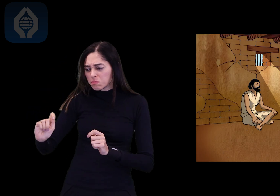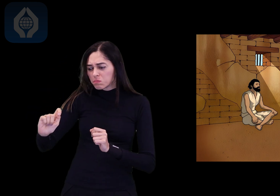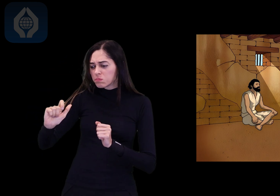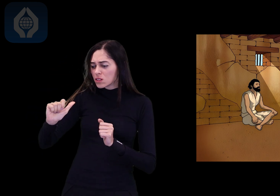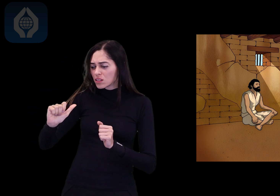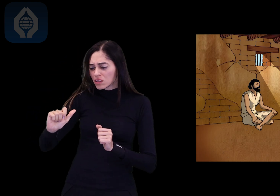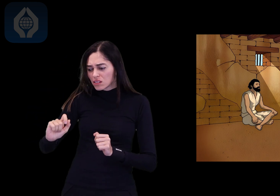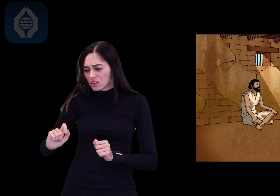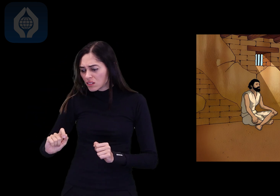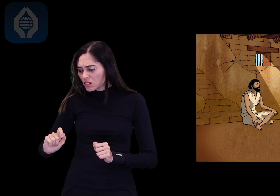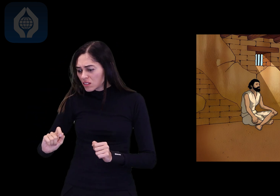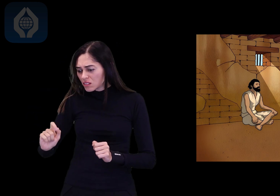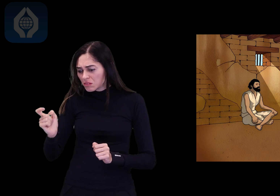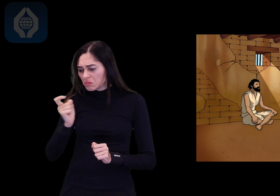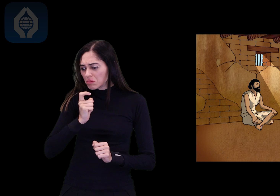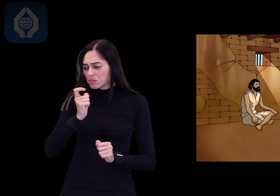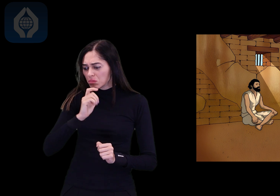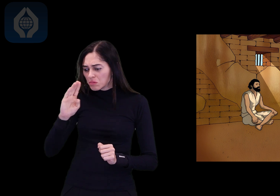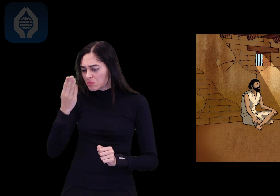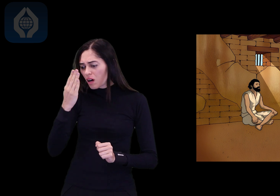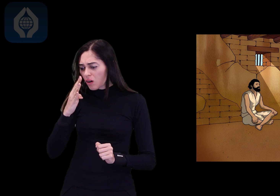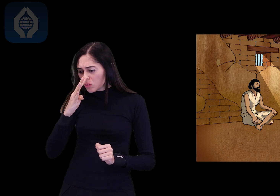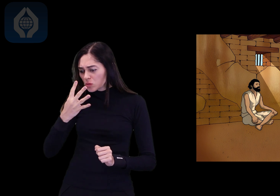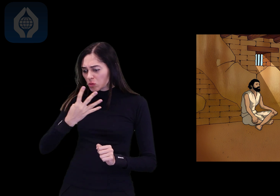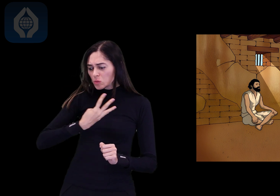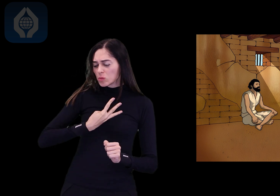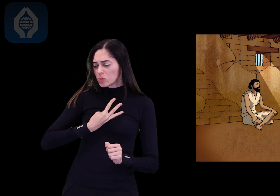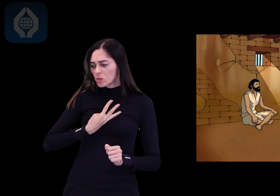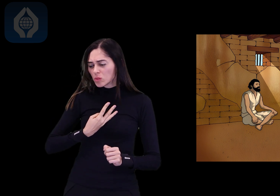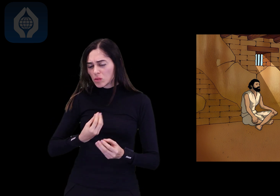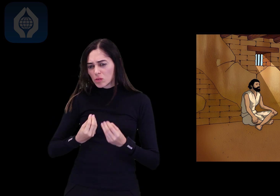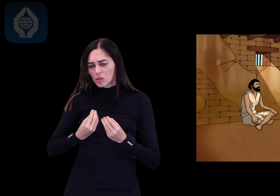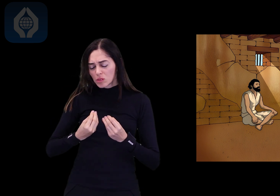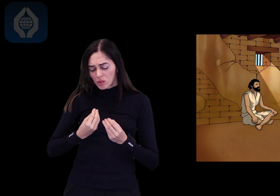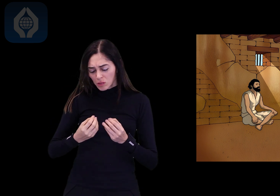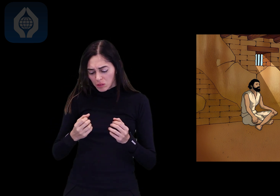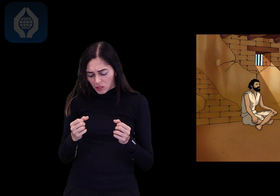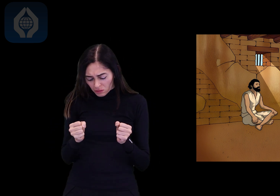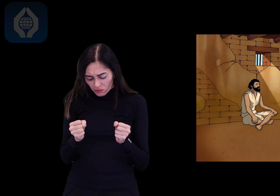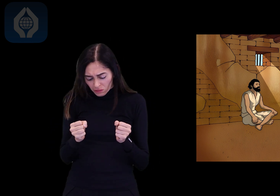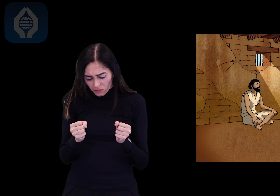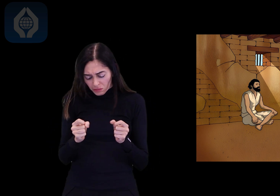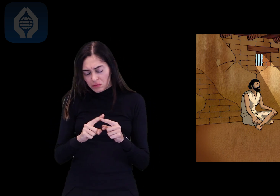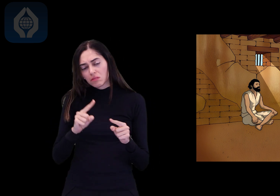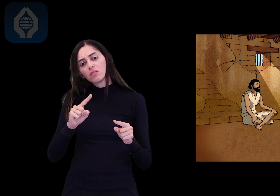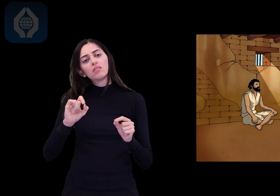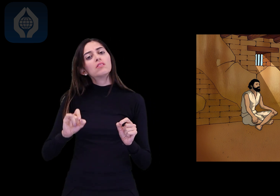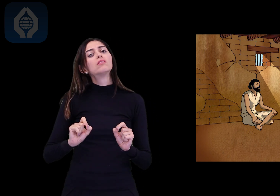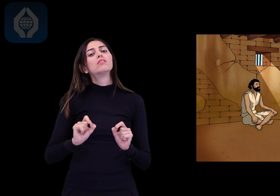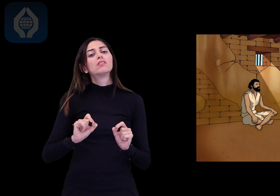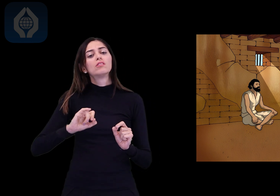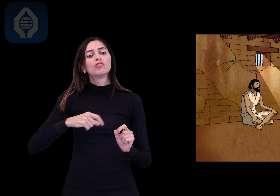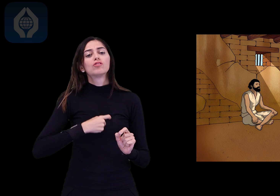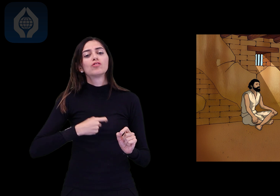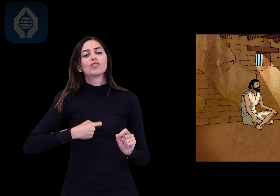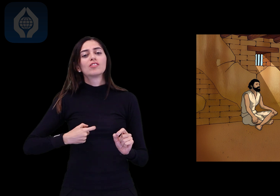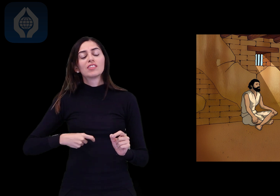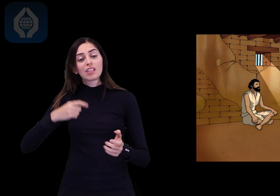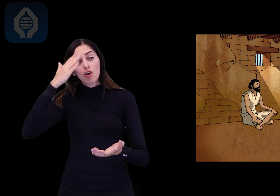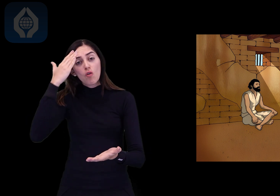por seus irmãos e acusado falsamente pela esposa de seu senhor. José ainda confiava no único Deus vivo e verdadeiro.